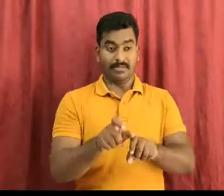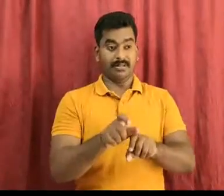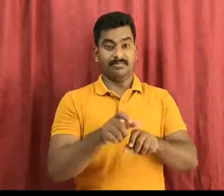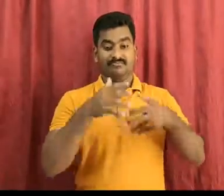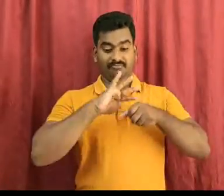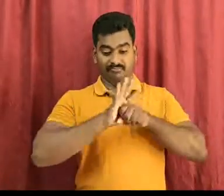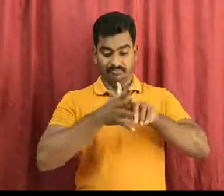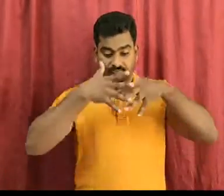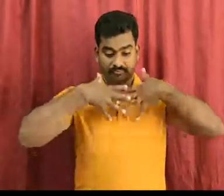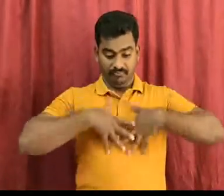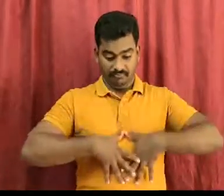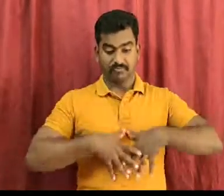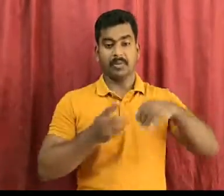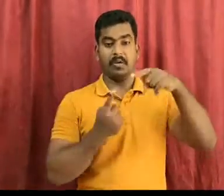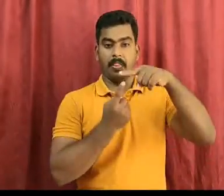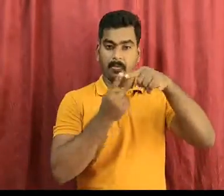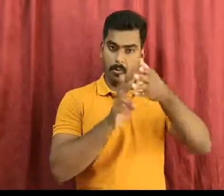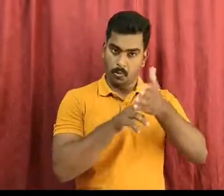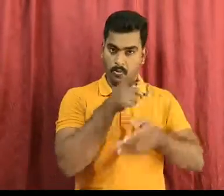തമിഴ്നാട്ടിൽ